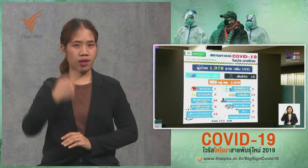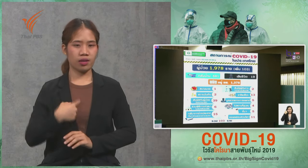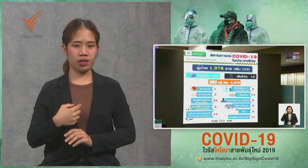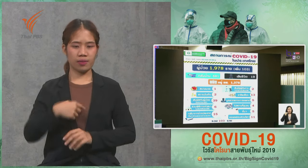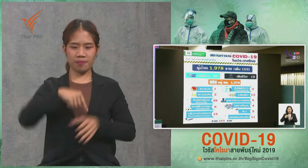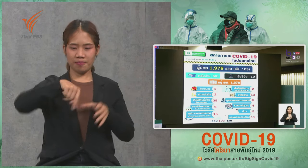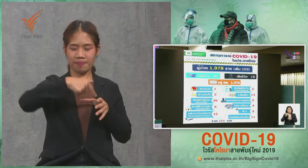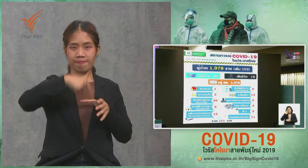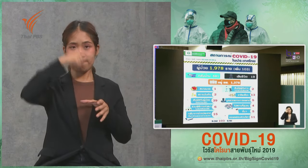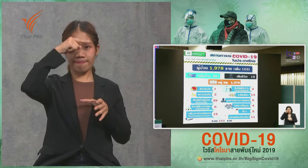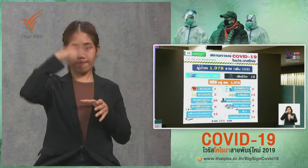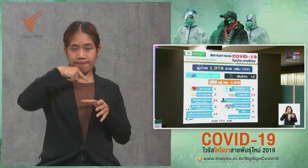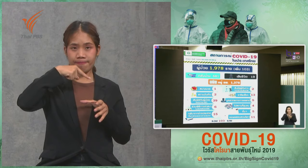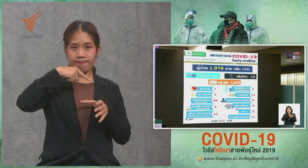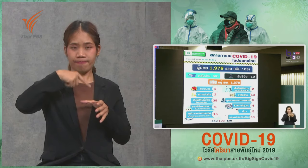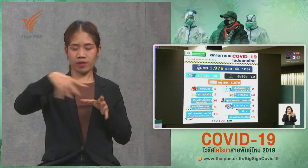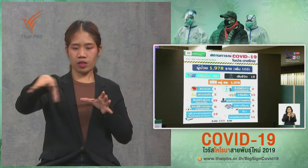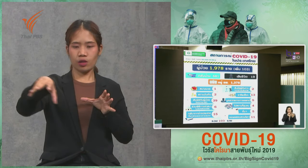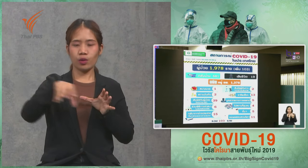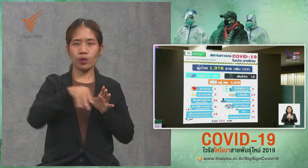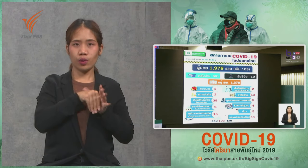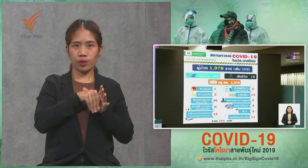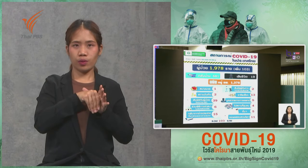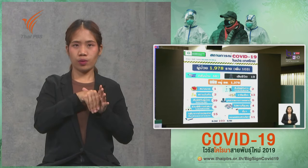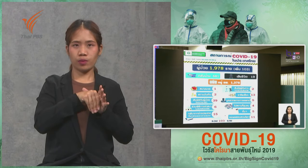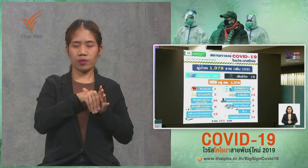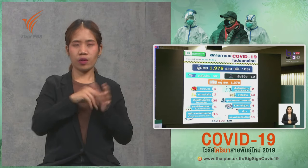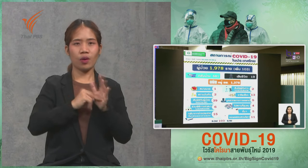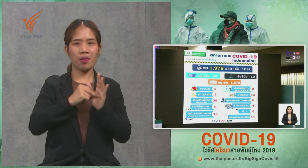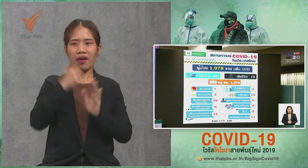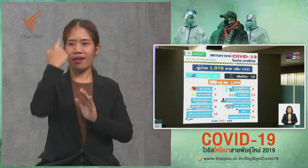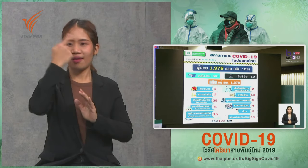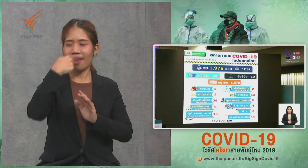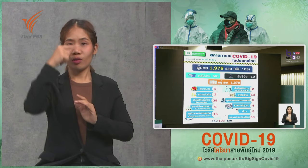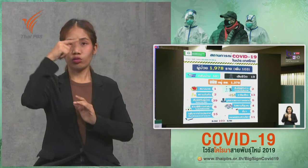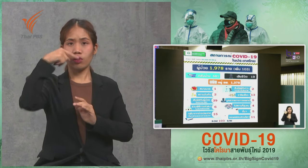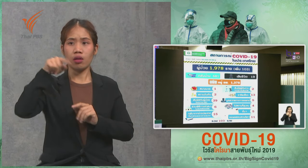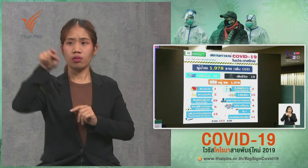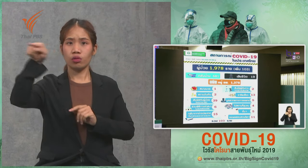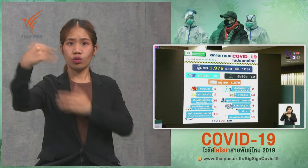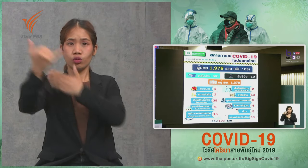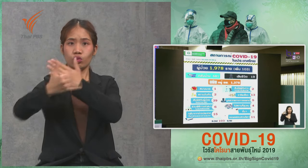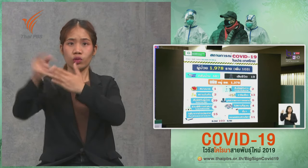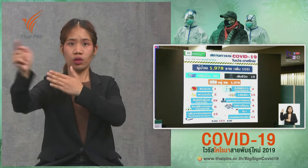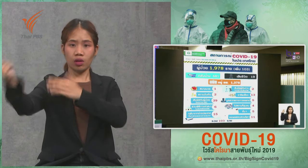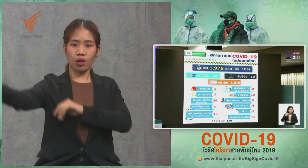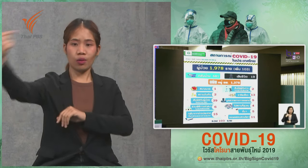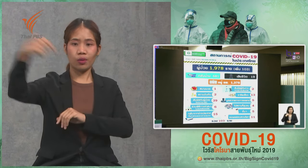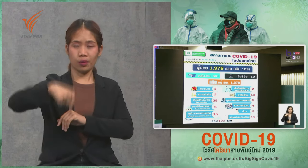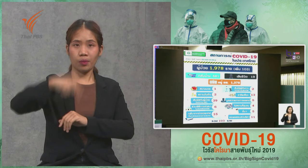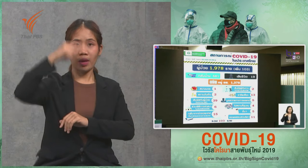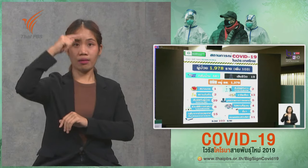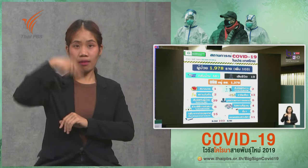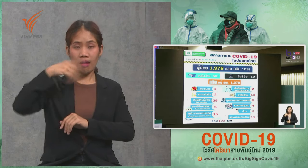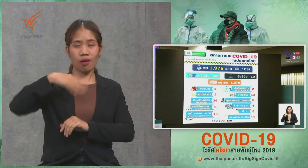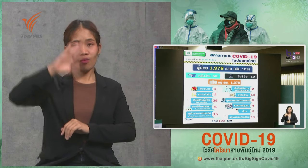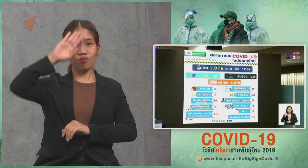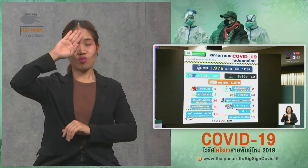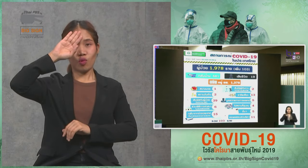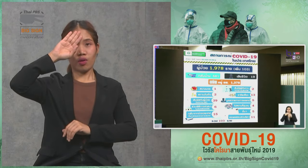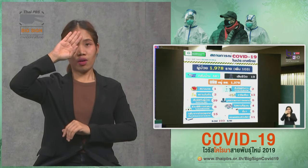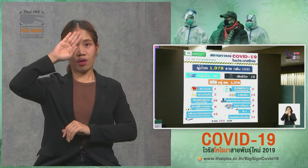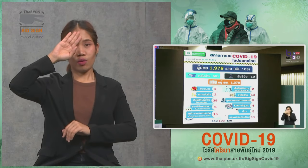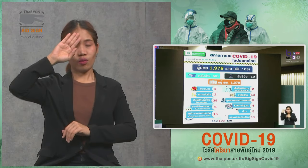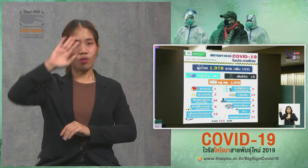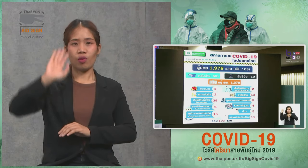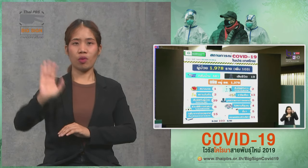นะครับโดยหากผู้ป่วยที่เดินทางเข้ามาจากต่างประเทศนะครับหรือที่เราเรียกกันว่า import case เนี่ยก็คือผู้ที่เดินทางมาจากต่